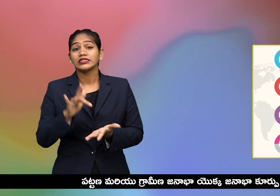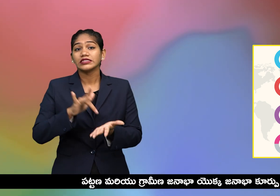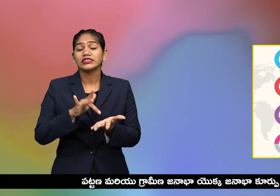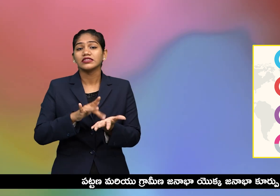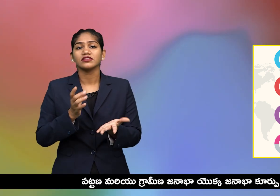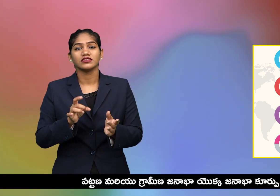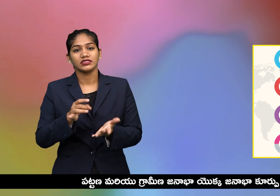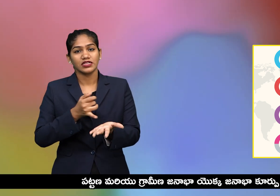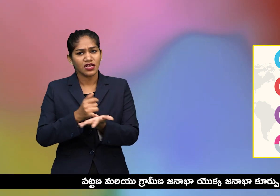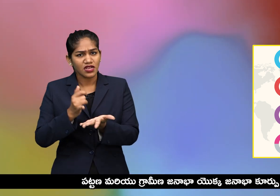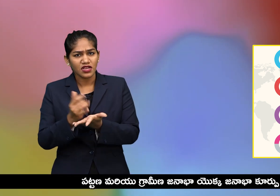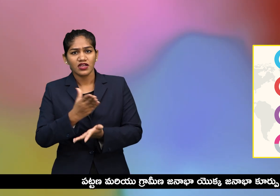కూడా మారుస్తుంది.